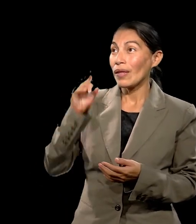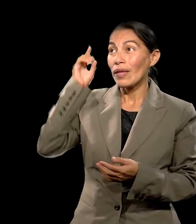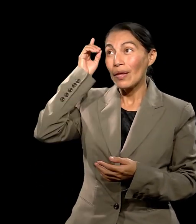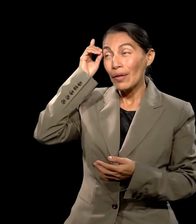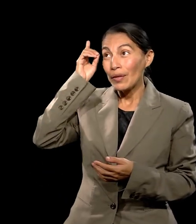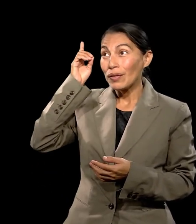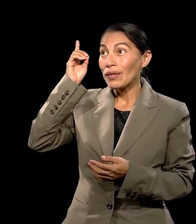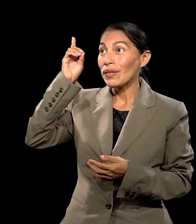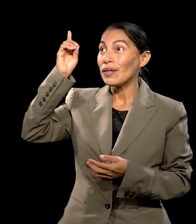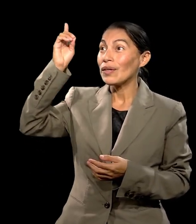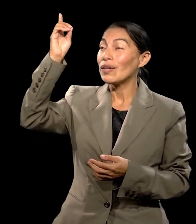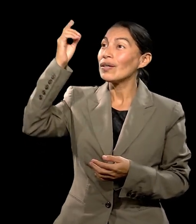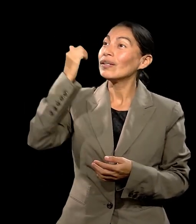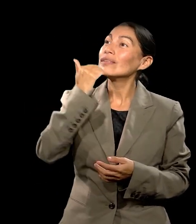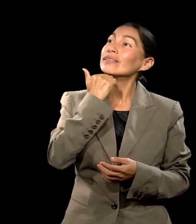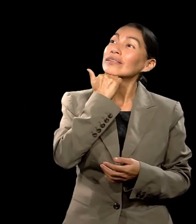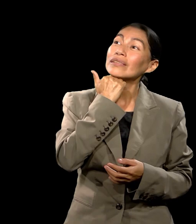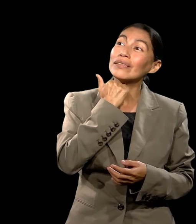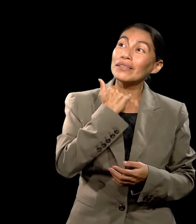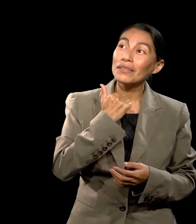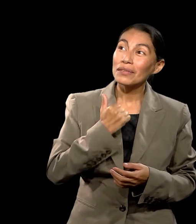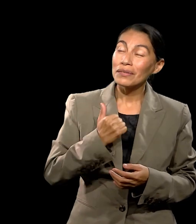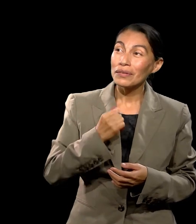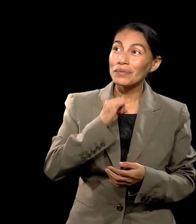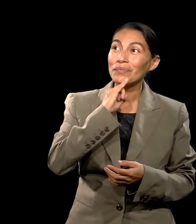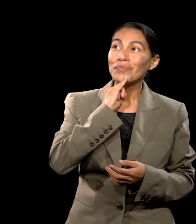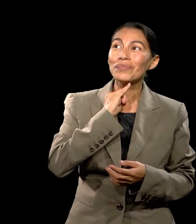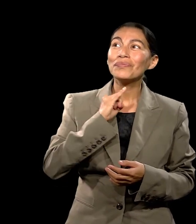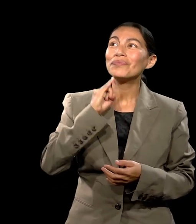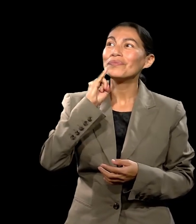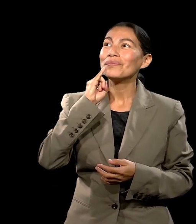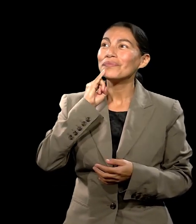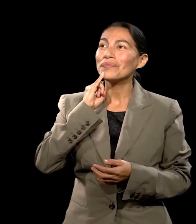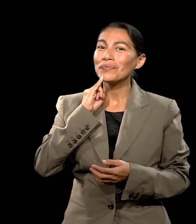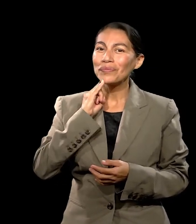orar donde quiera que esté,